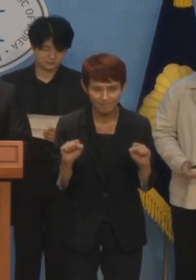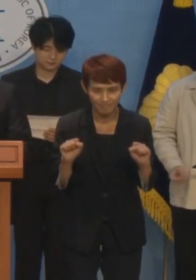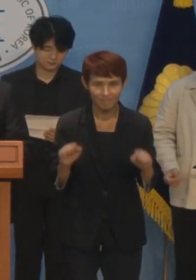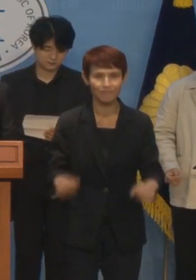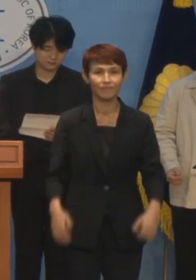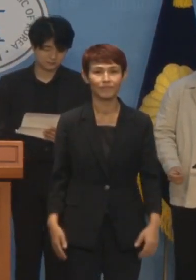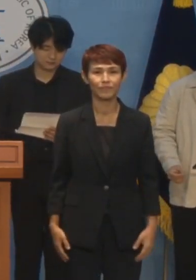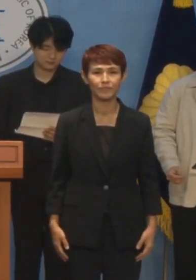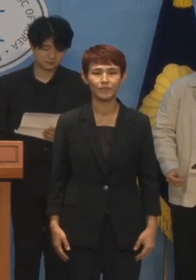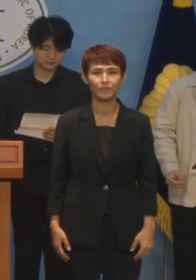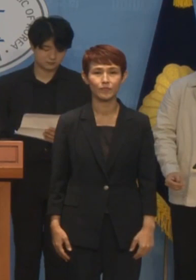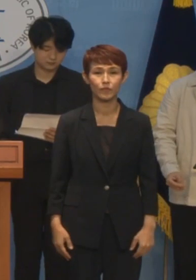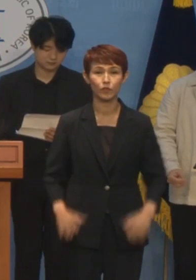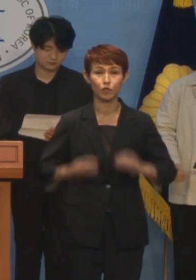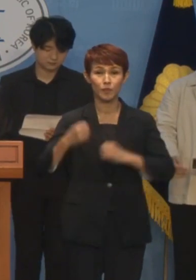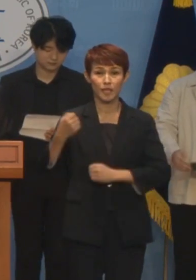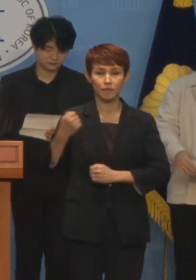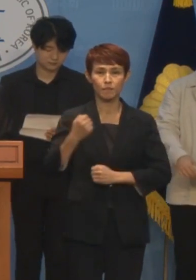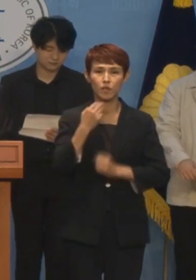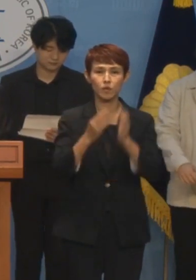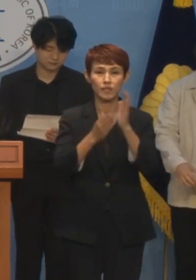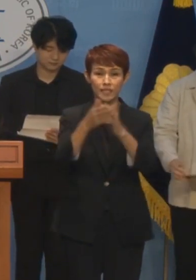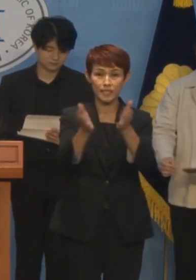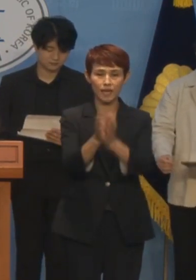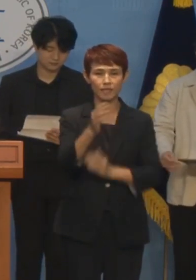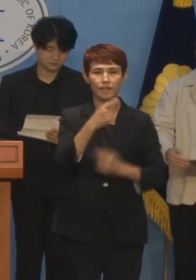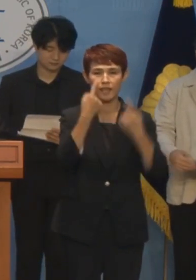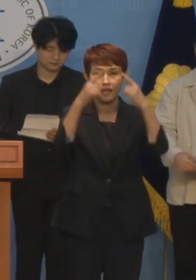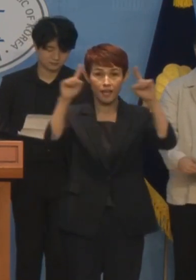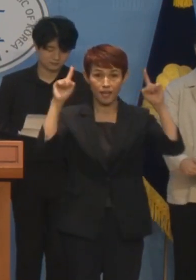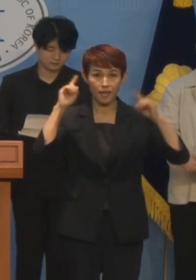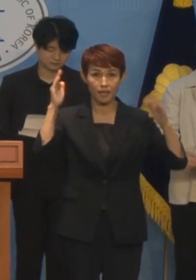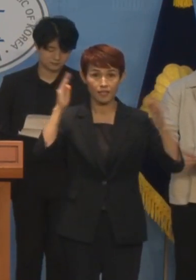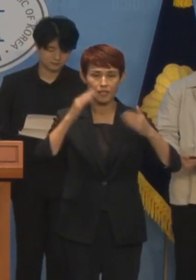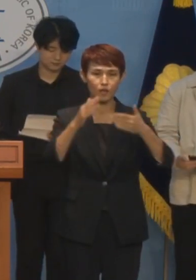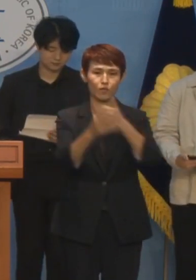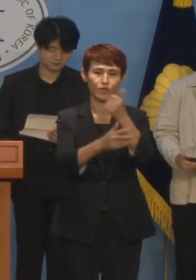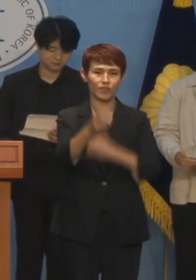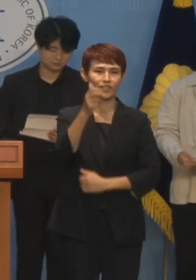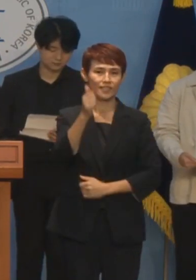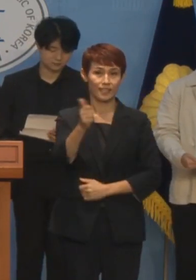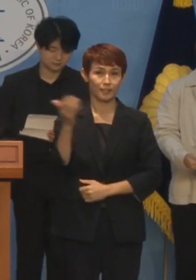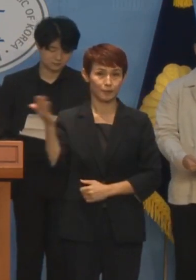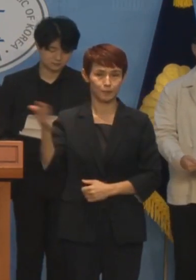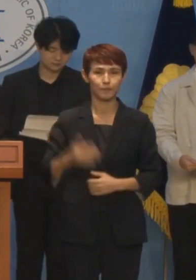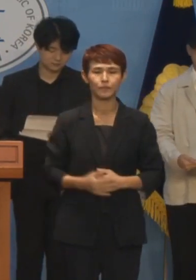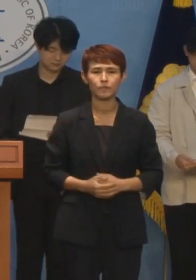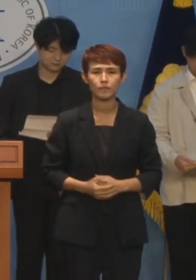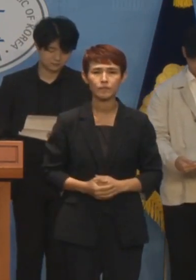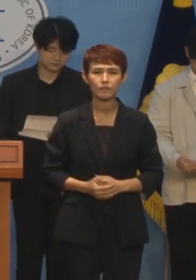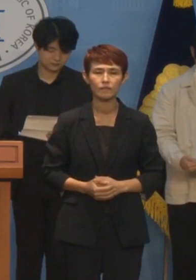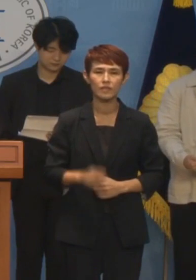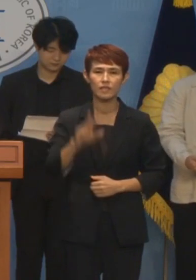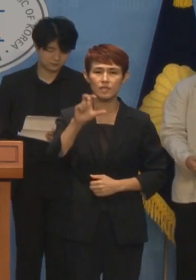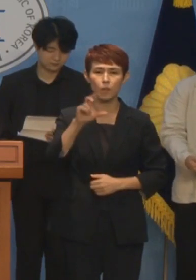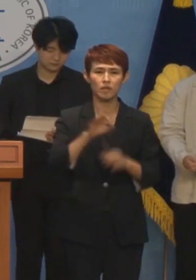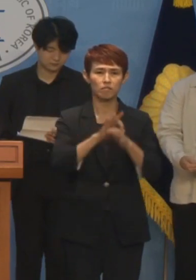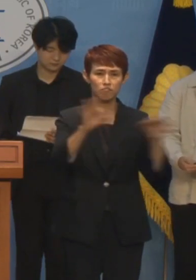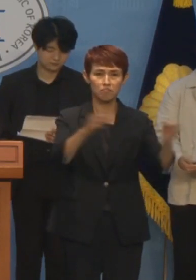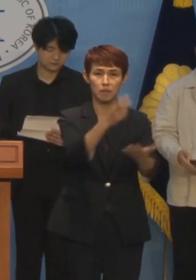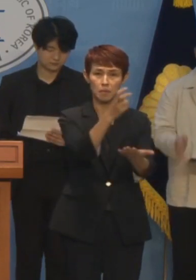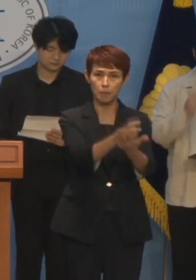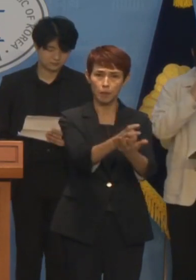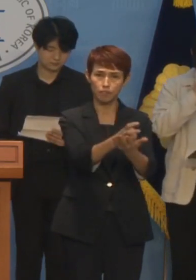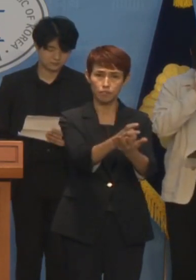안녕하십니까. 전 국민의힘 서울시당 대학생위원회 수석부위원장 김세원입니다. 먼저 이른바 25만 원 지원법